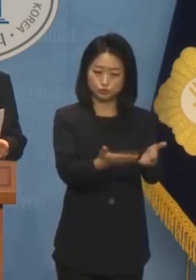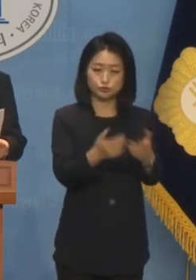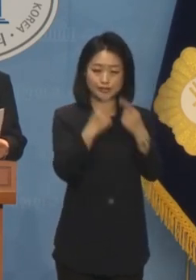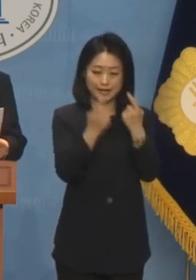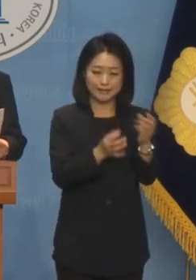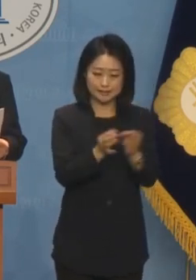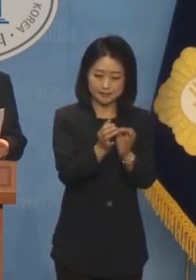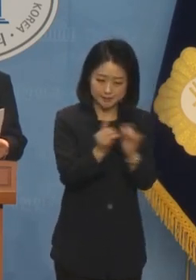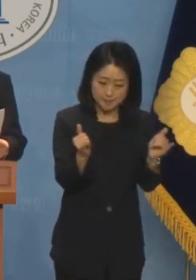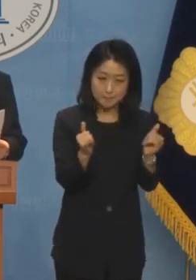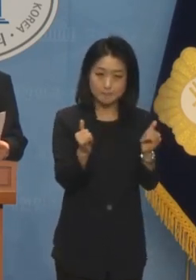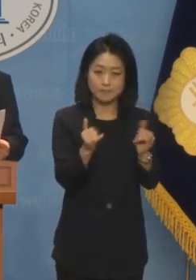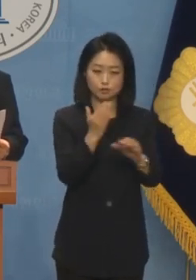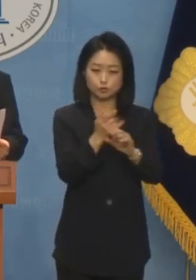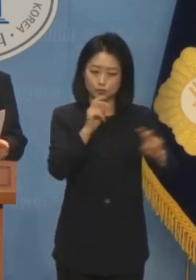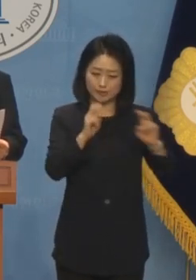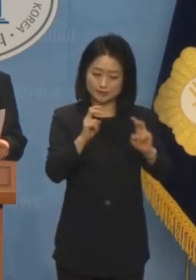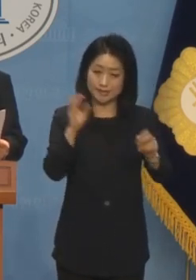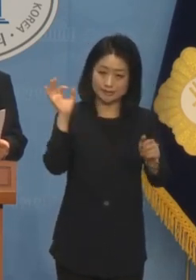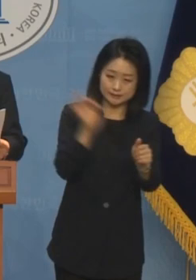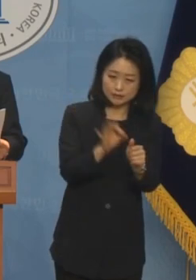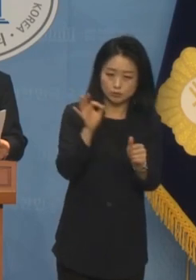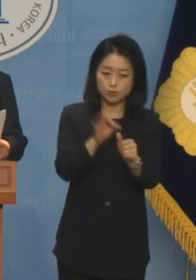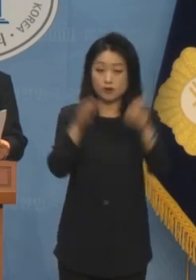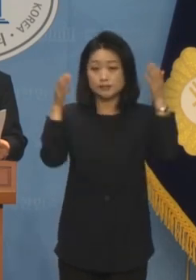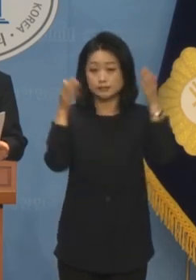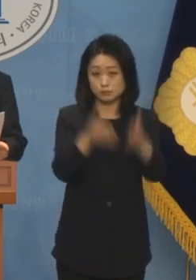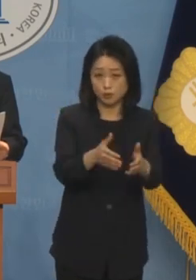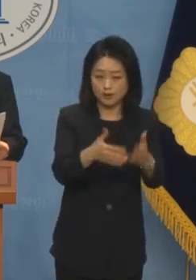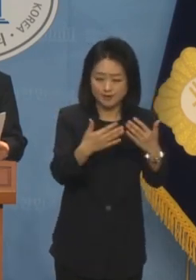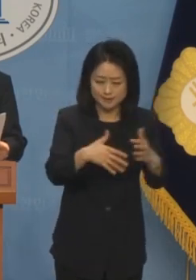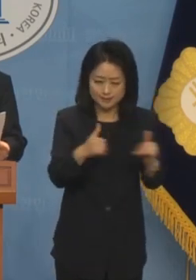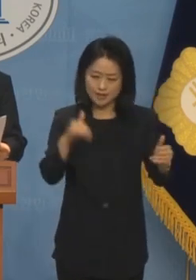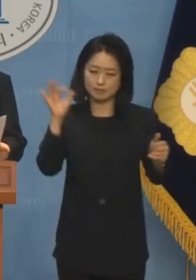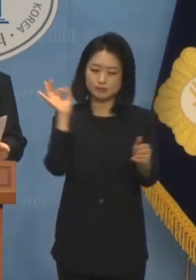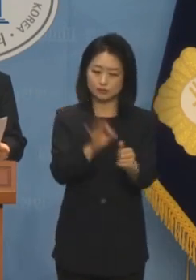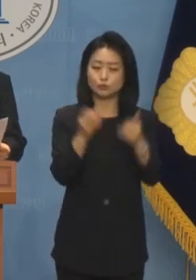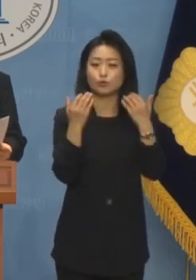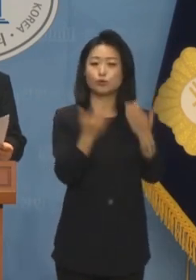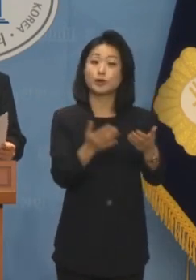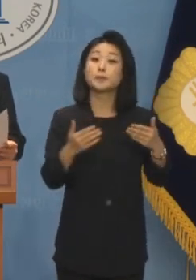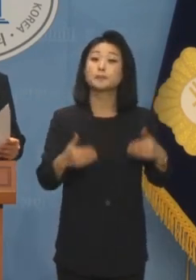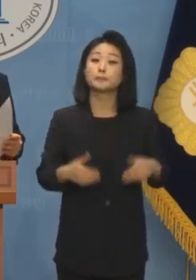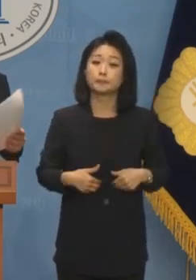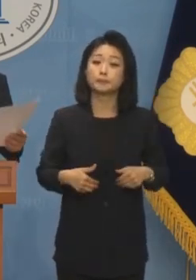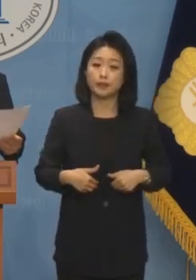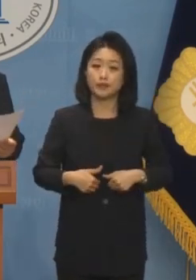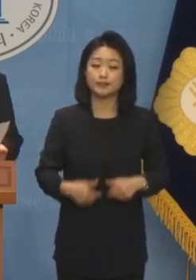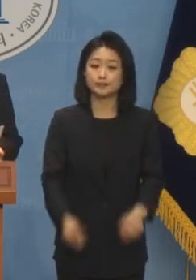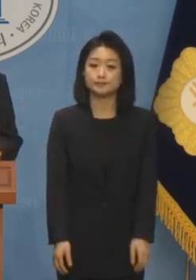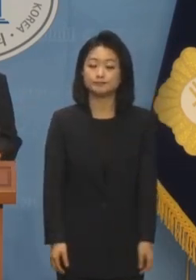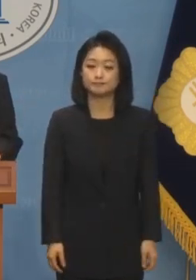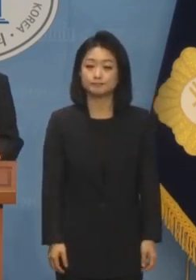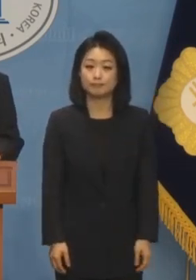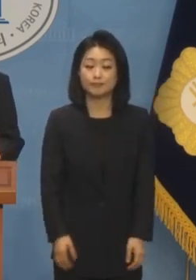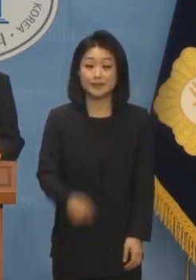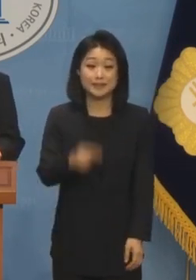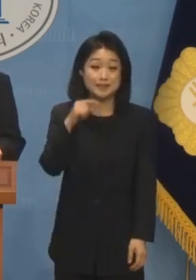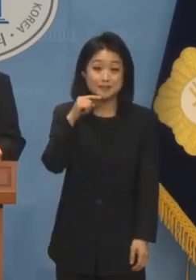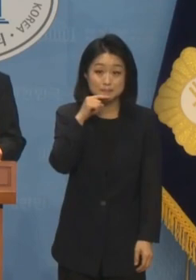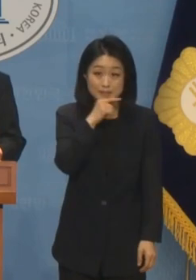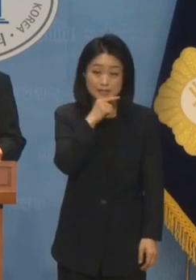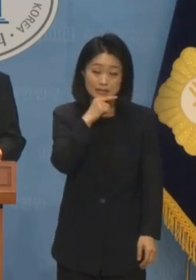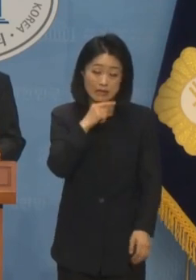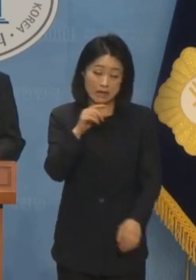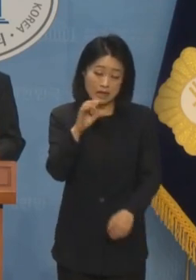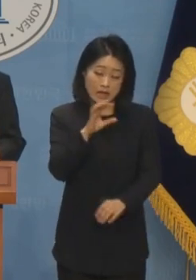소상공인 자영업자를 비롯한 취약계층에게 지원이 돌아가야 마땅할 것입니다. 빚의